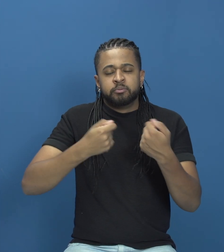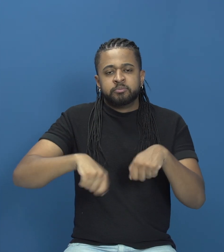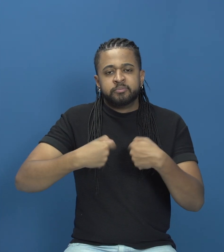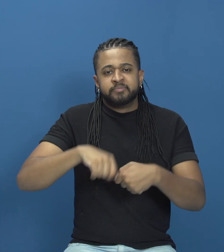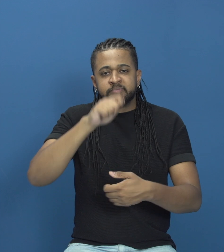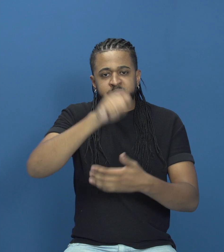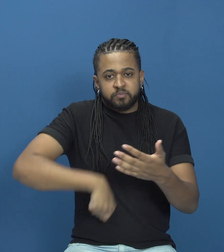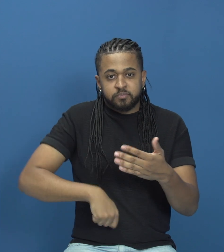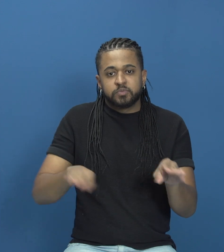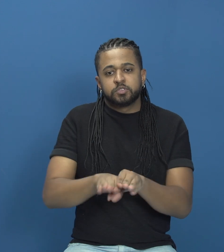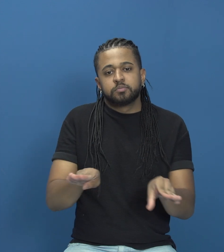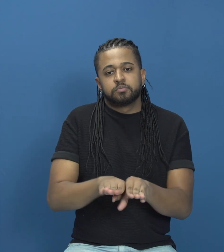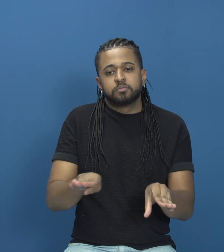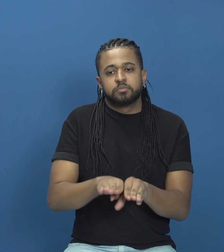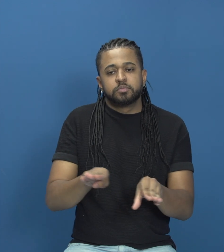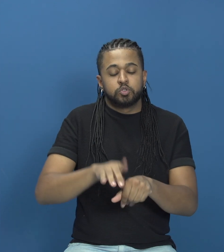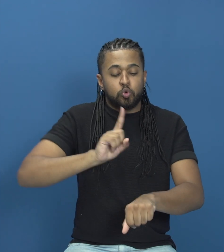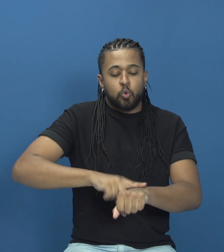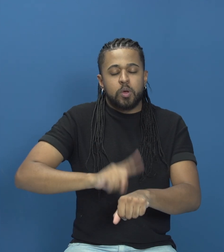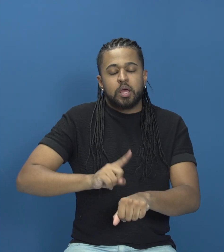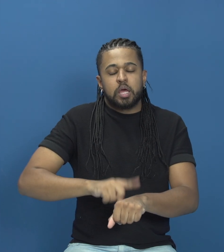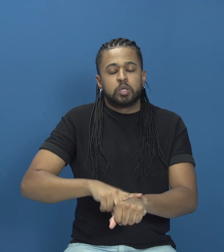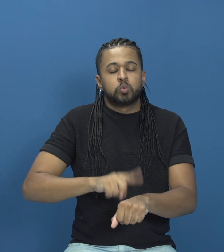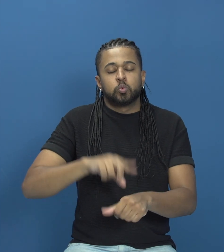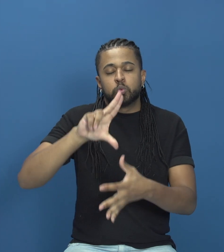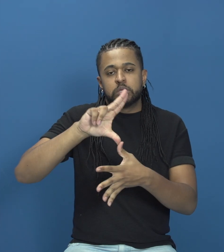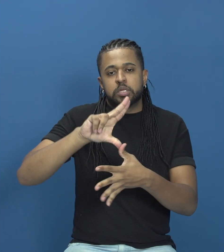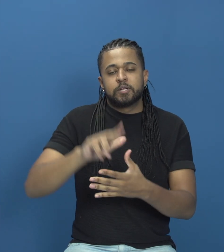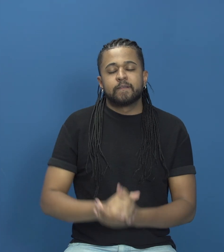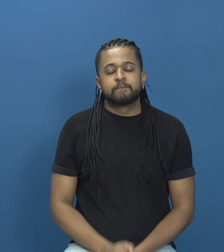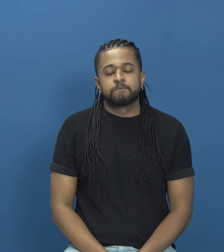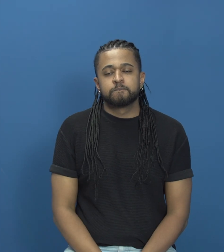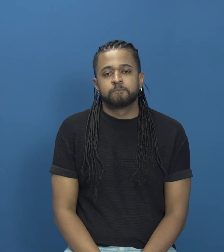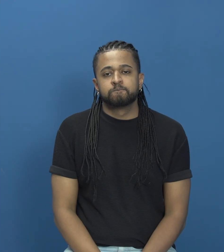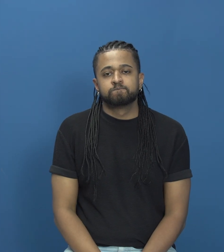para a matrícula e os respectivos horários de atendimento da UNILA.